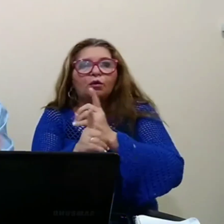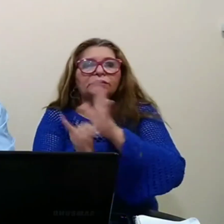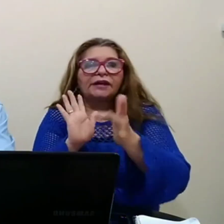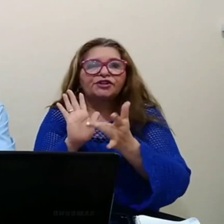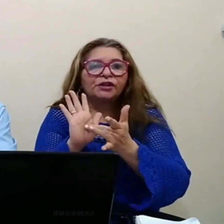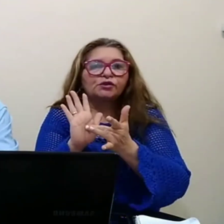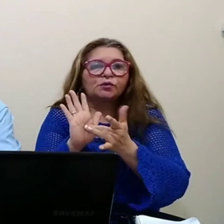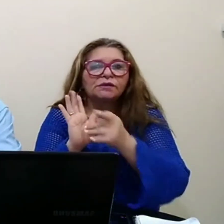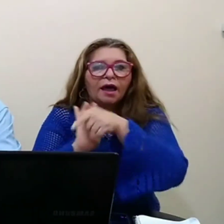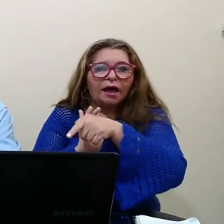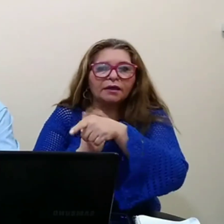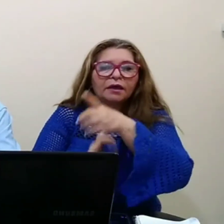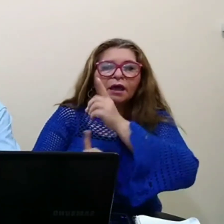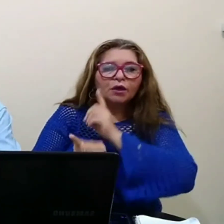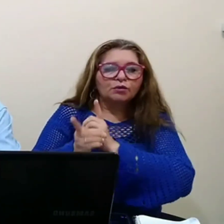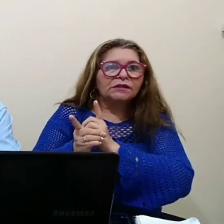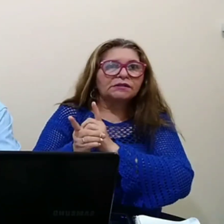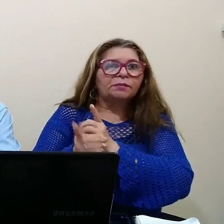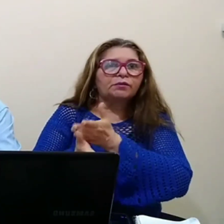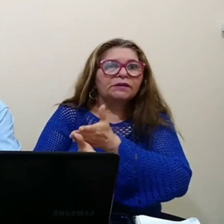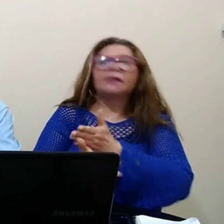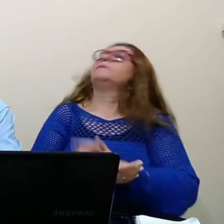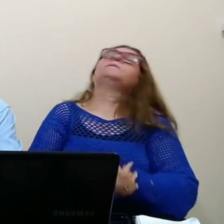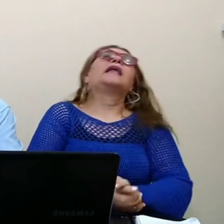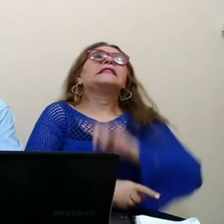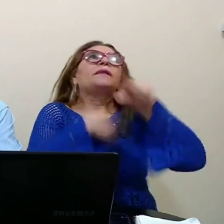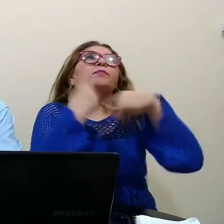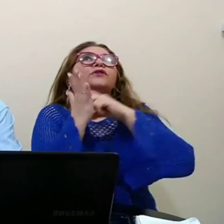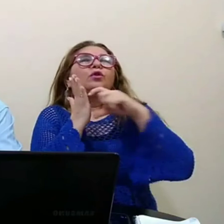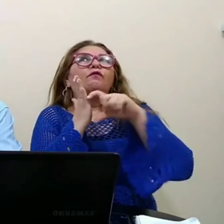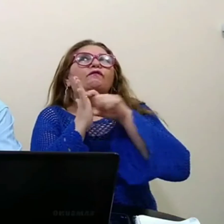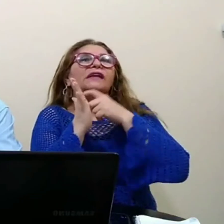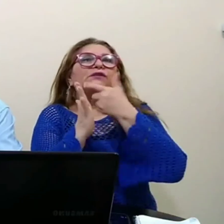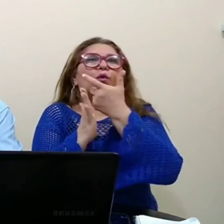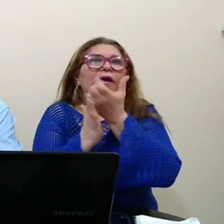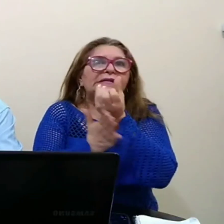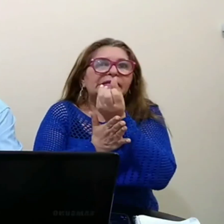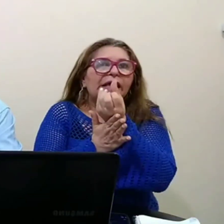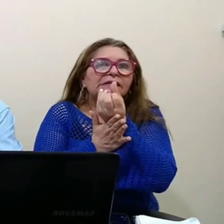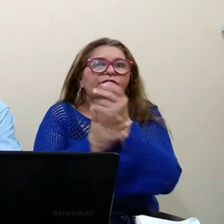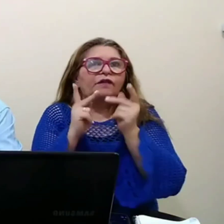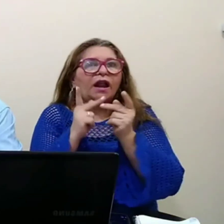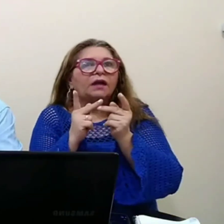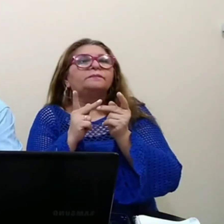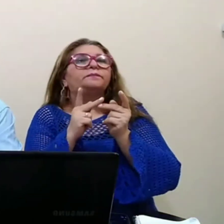dos seus discípulos. E aqui, no verso 6 do capítulo 5, diz,